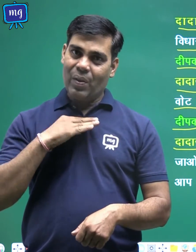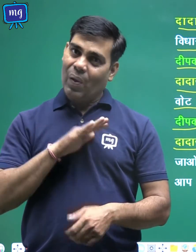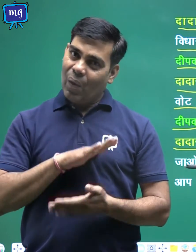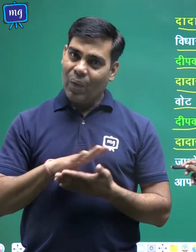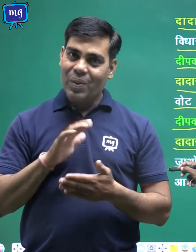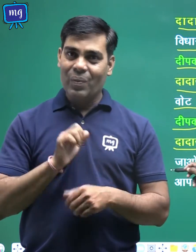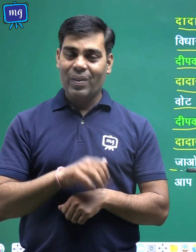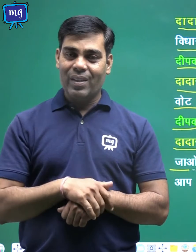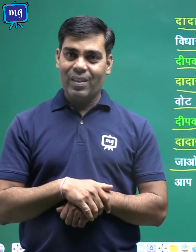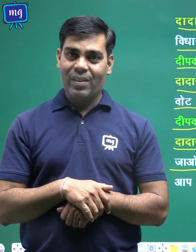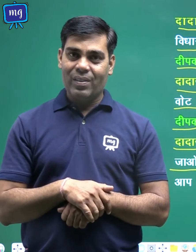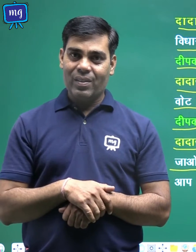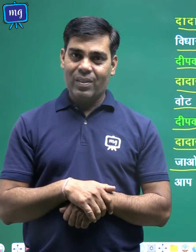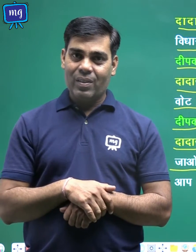जाओगे